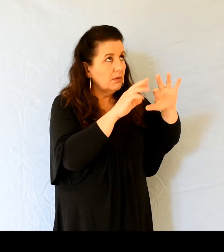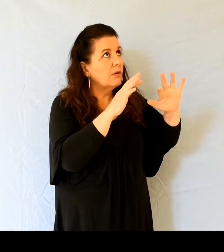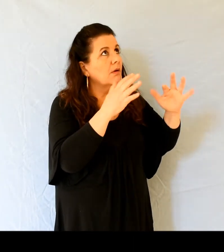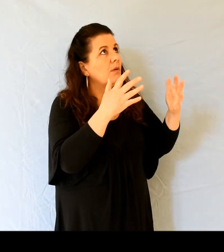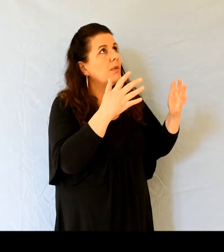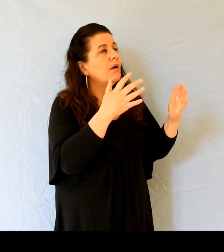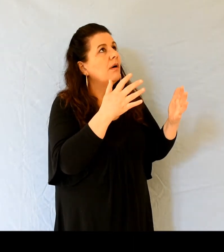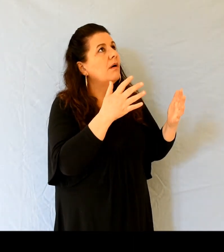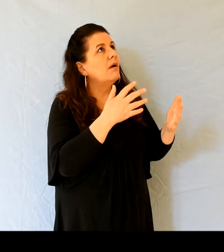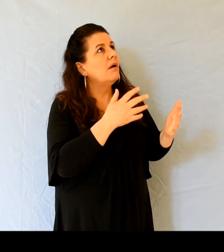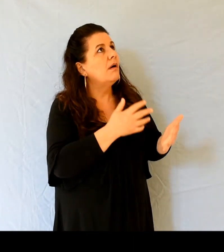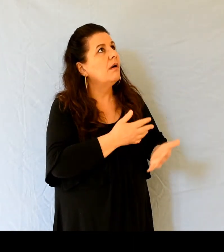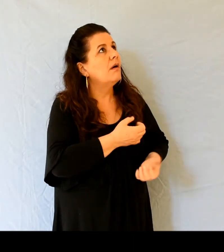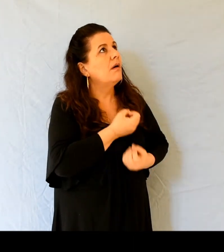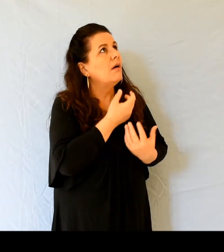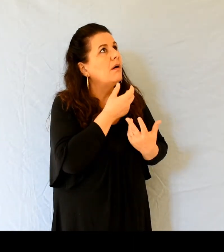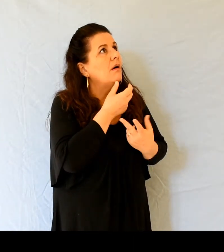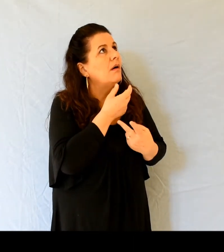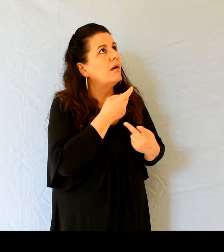« Vraiment, cet homme était fils de Dieu. »